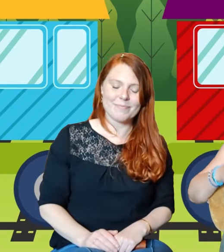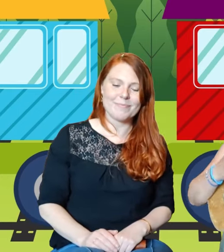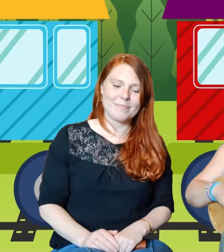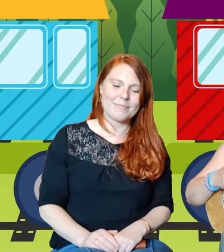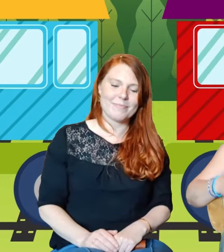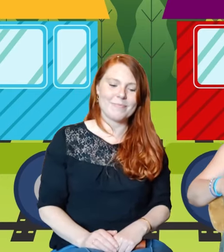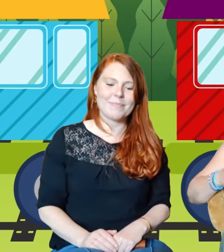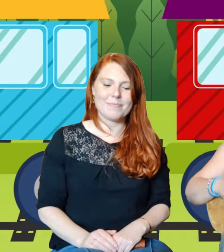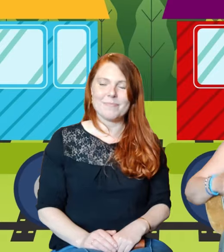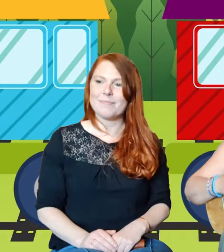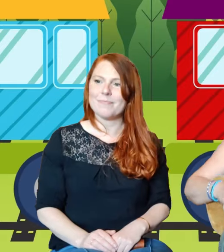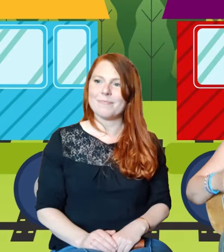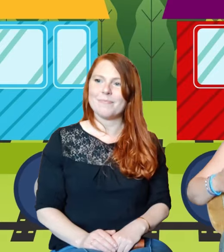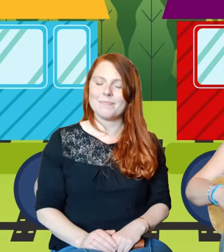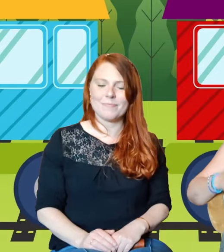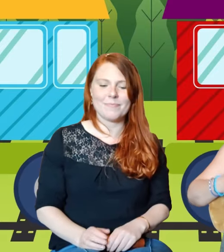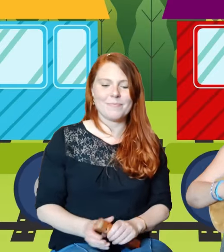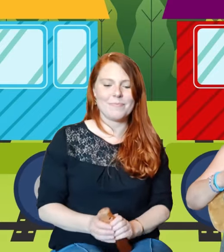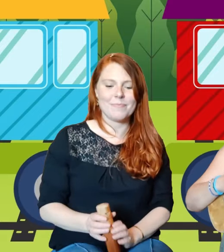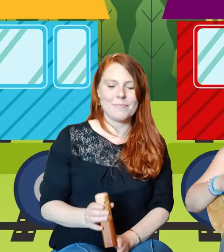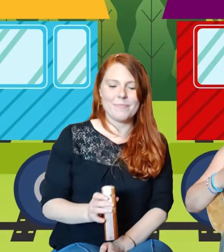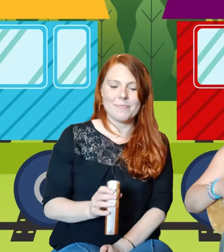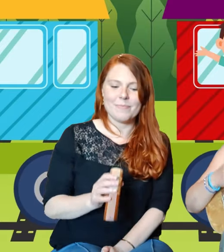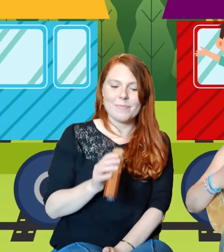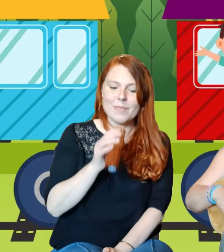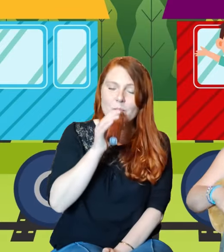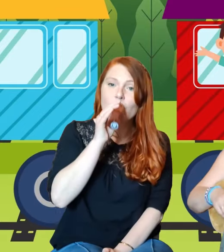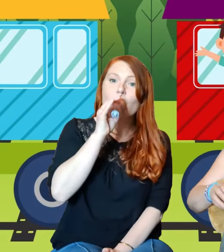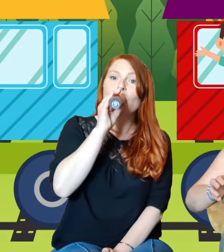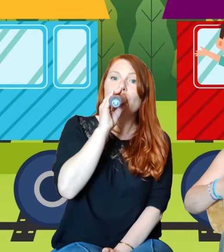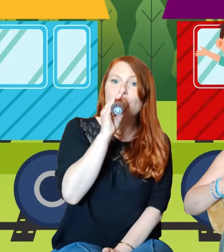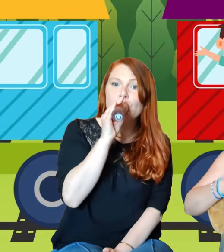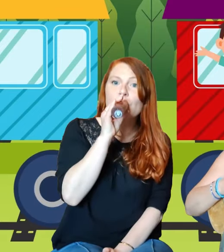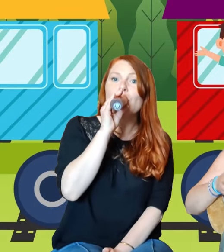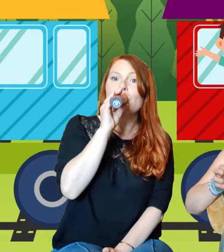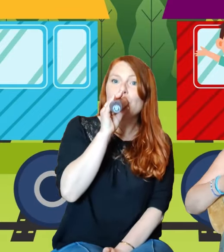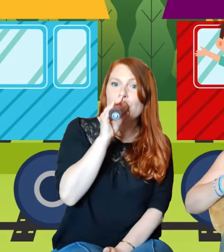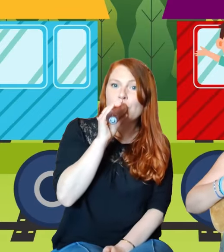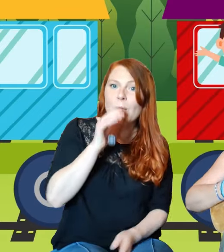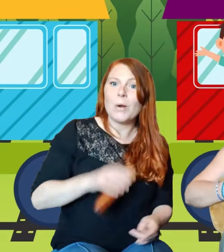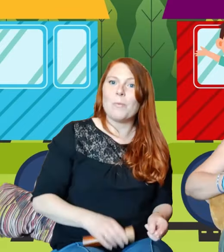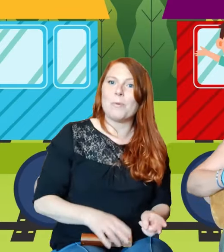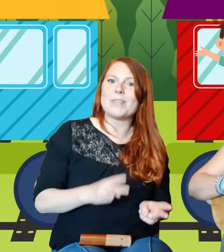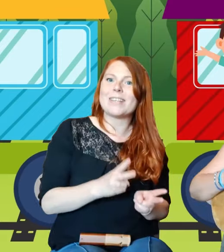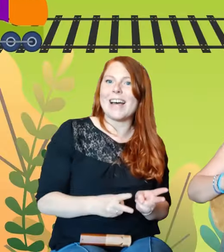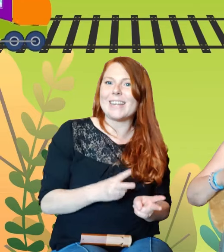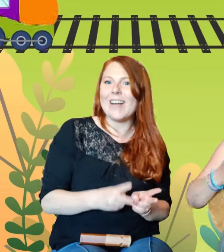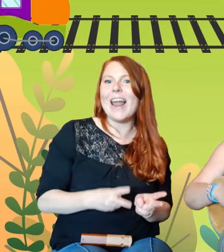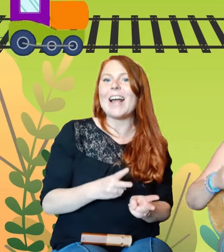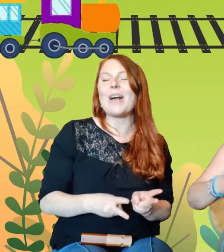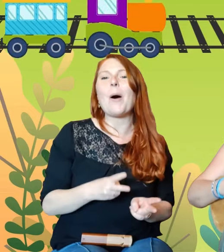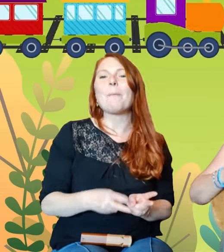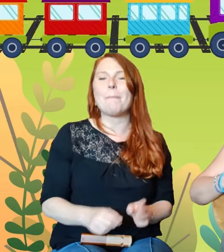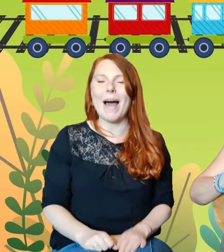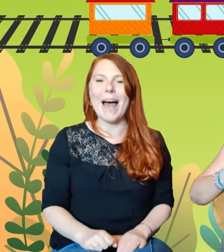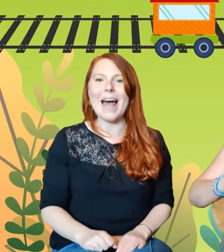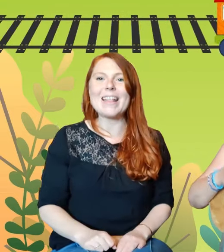y a Éline et Maïwenn et Alvin. Le petit train dans